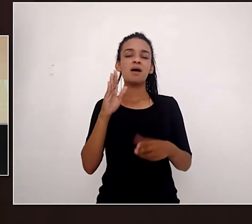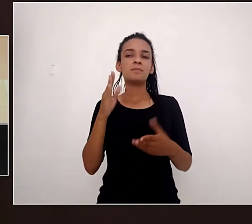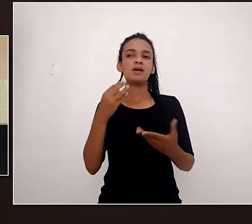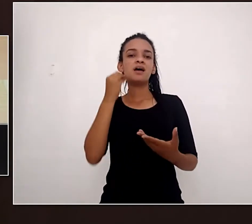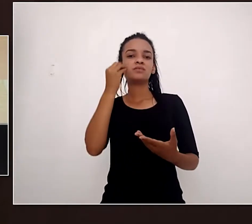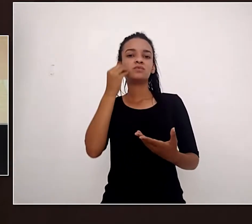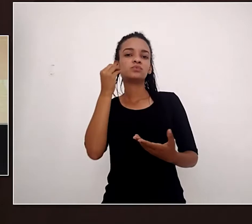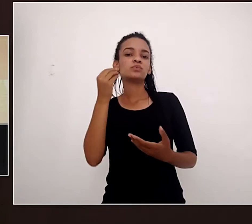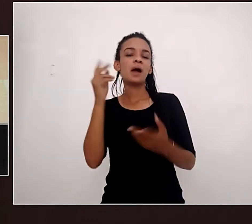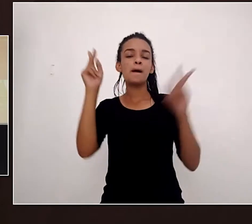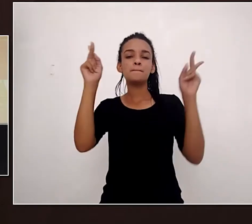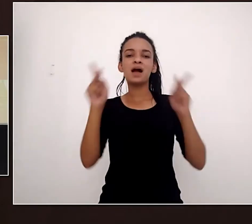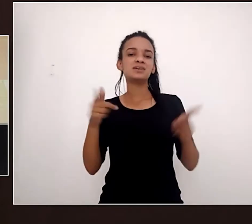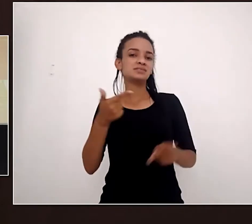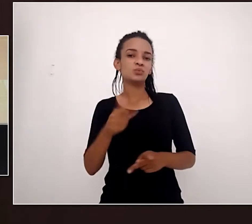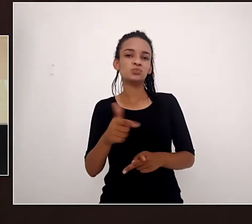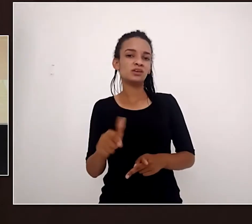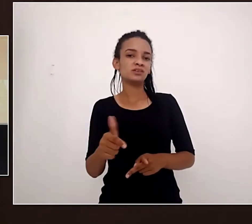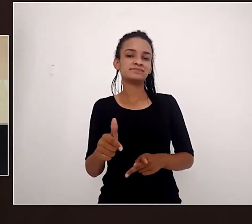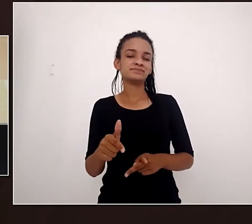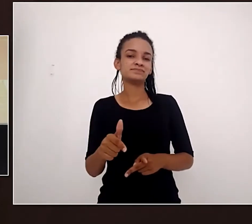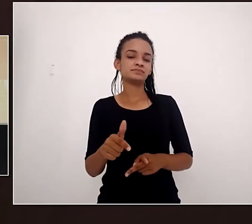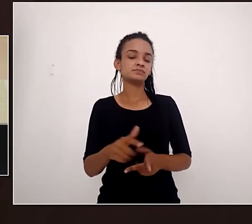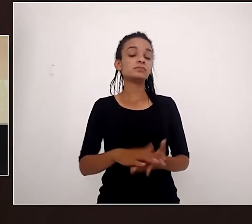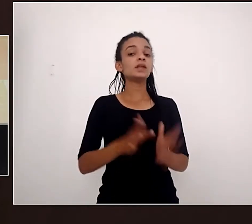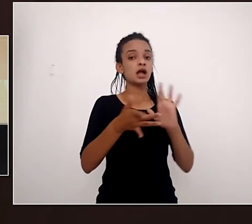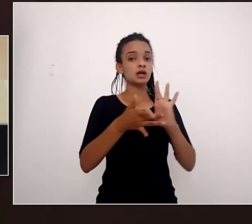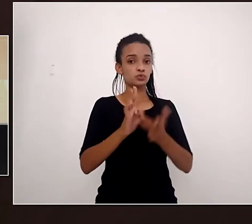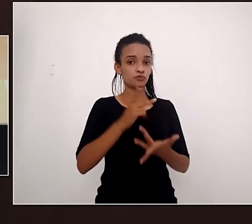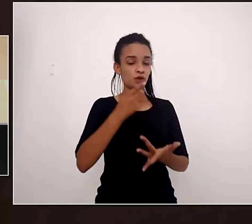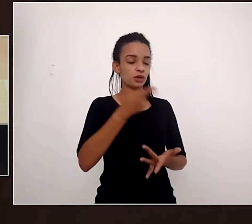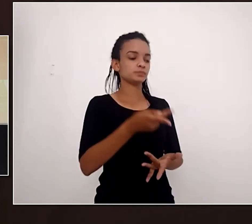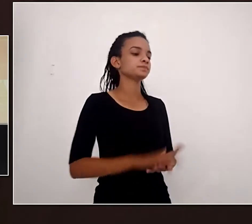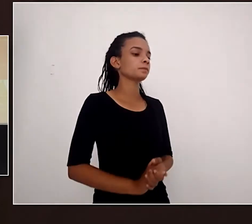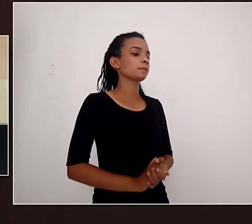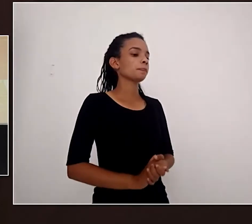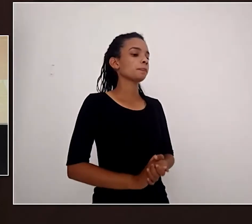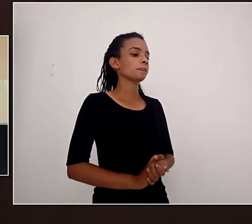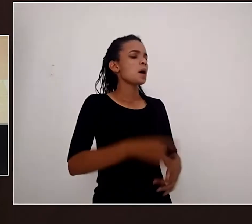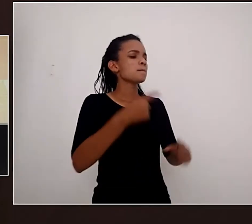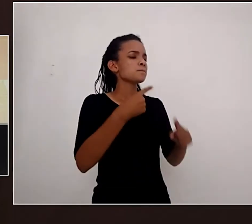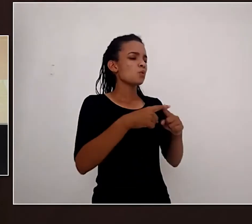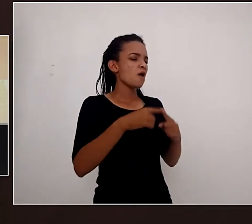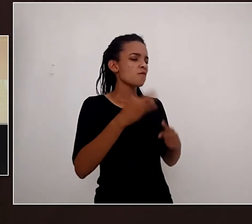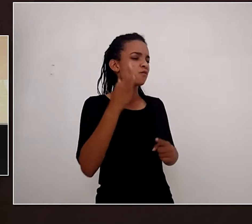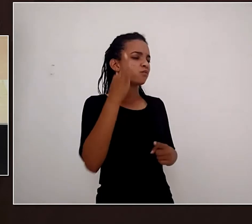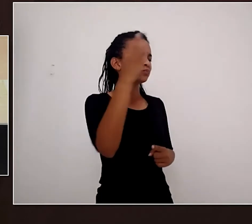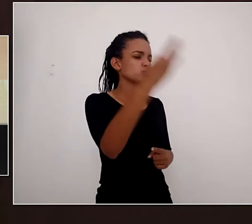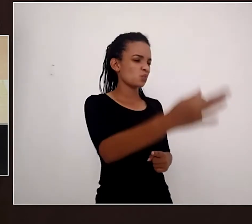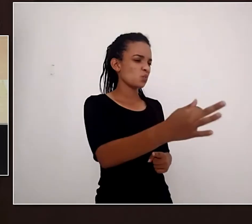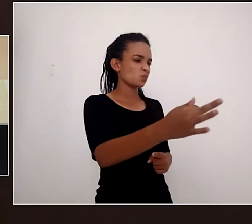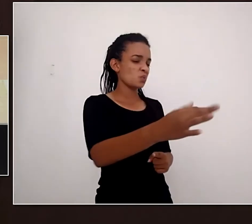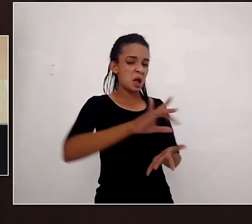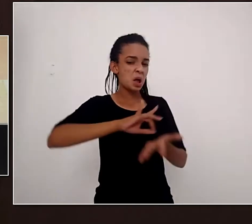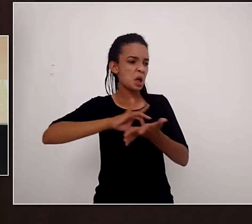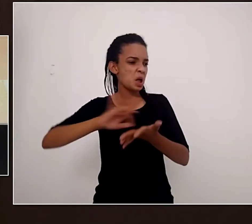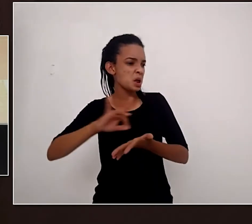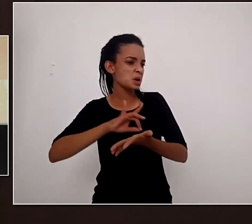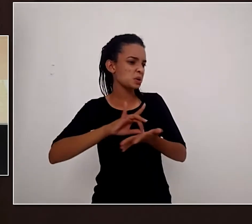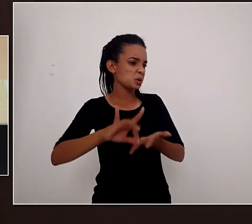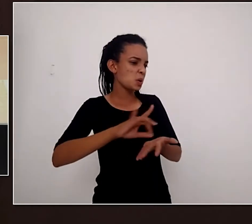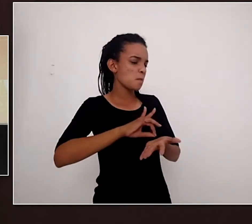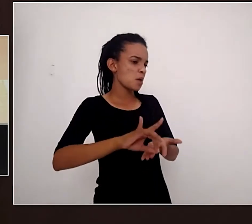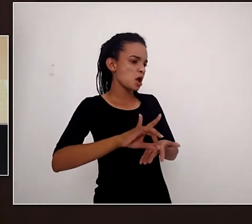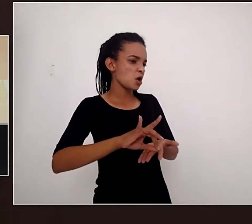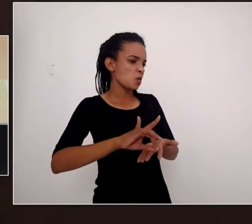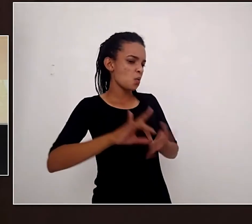pois sobre ti virão dias em que os teus inimigos te cercarão de trincheiras e por todos os lados